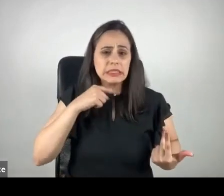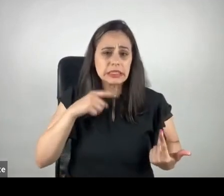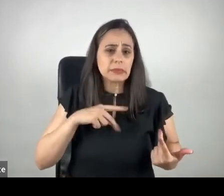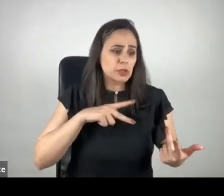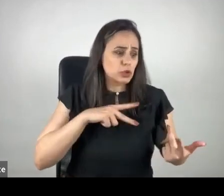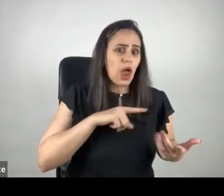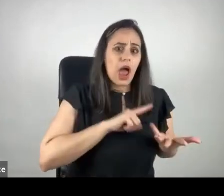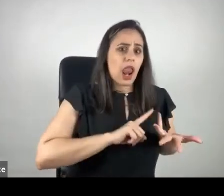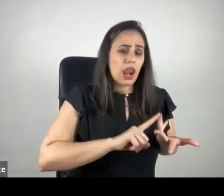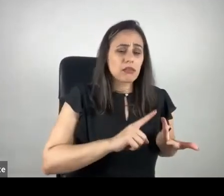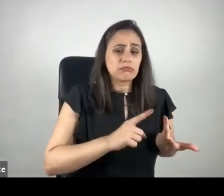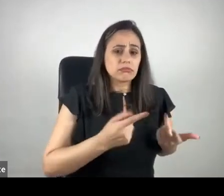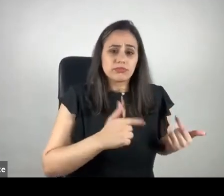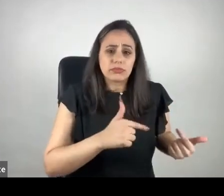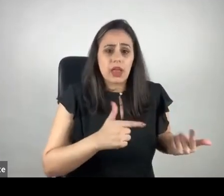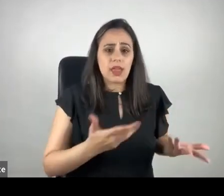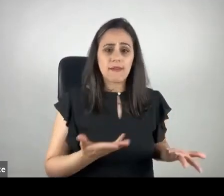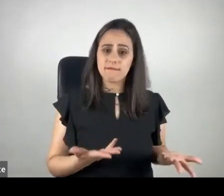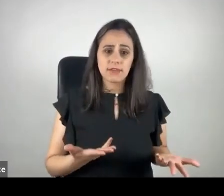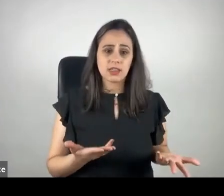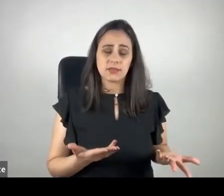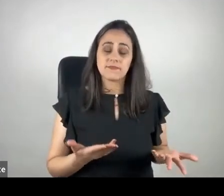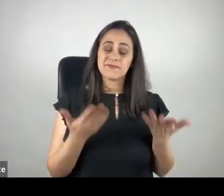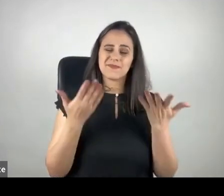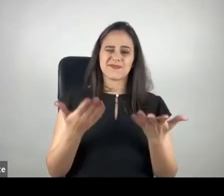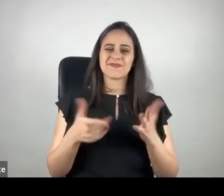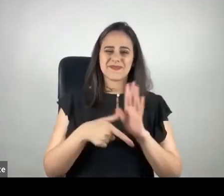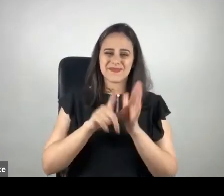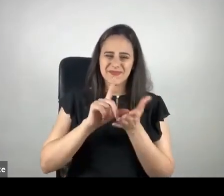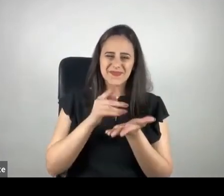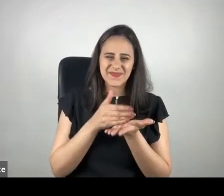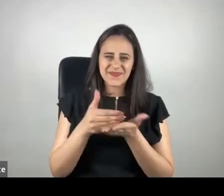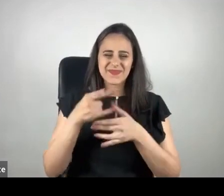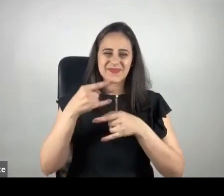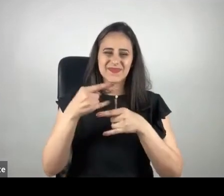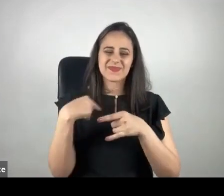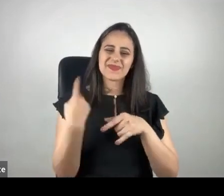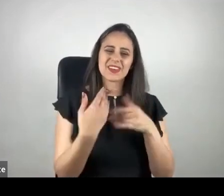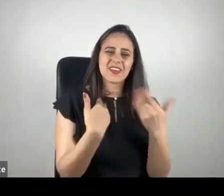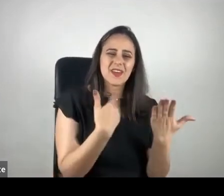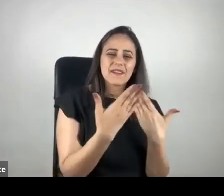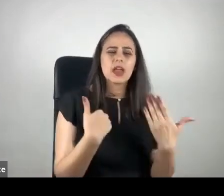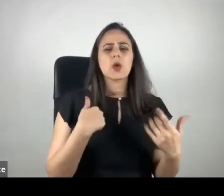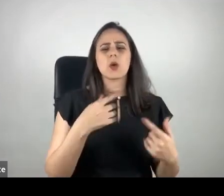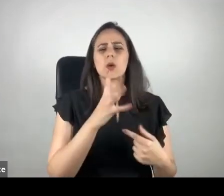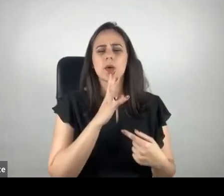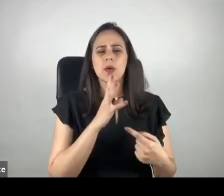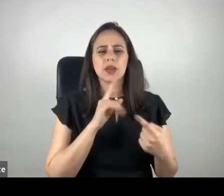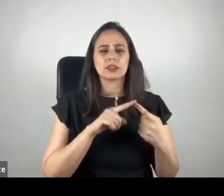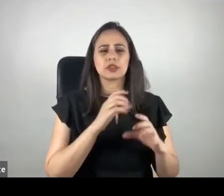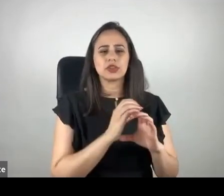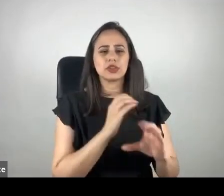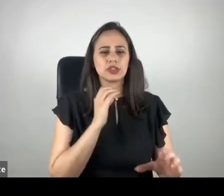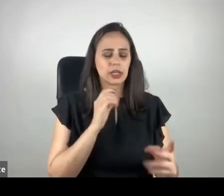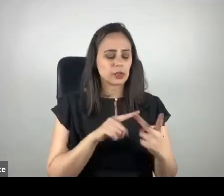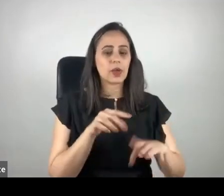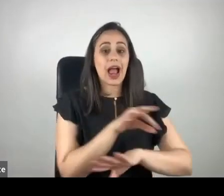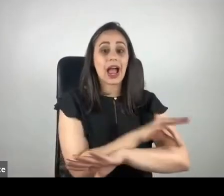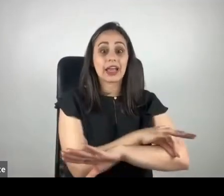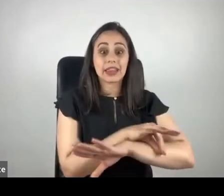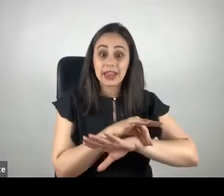Então, eu conheço, a gente estava comentando antes da live, eu conheço engenheiros,